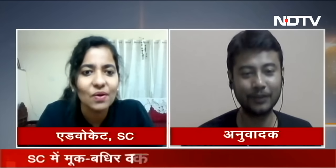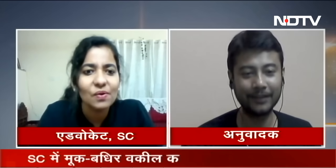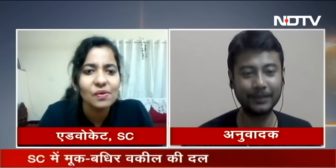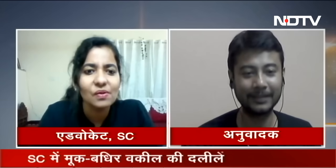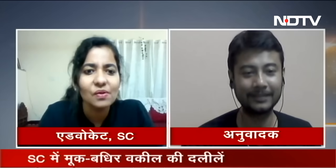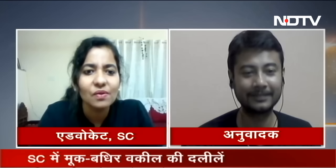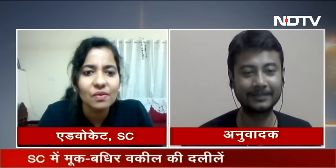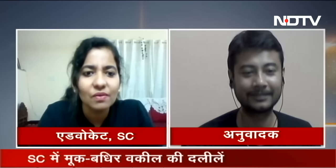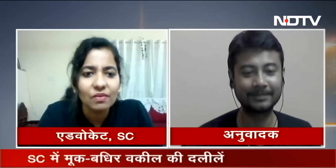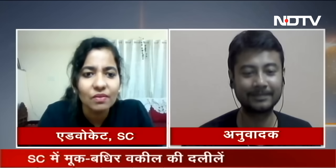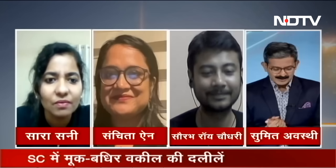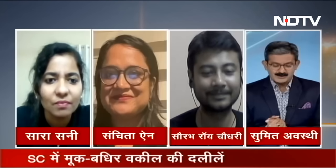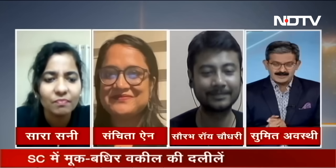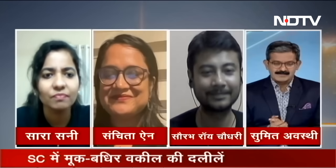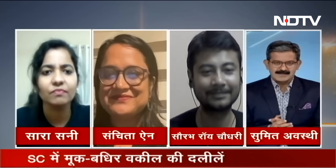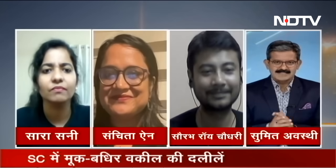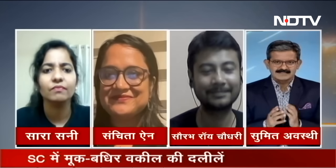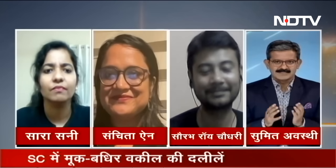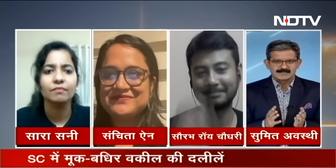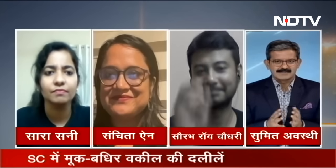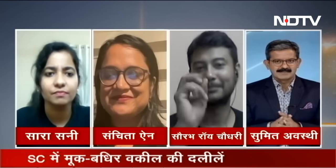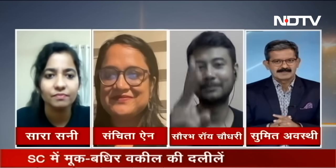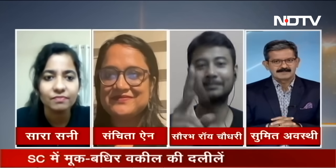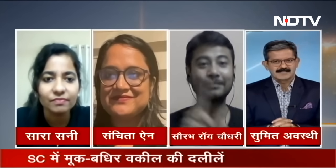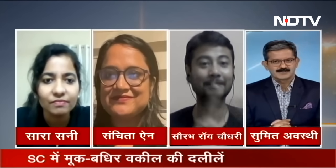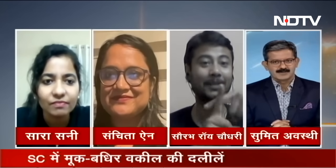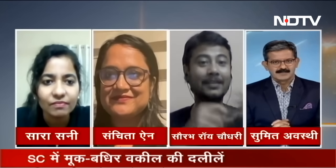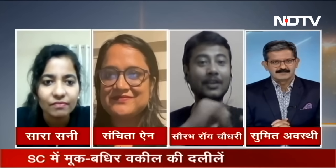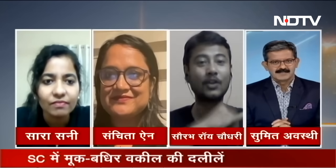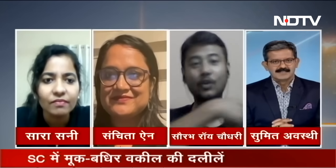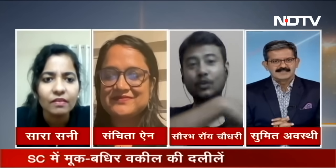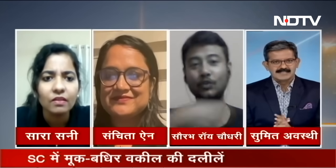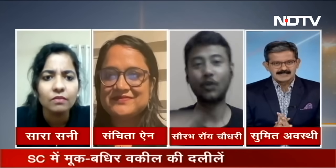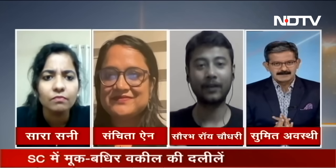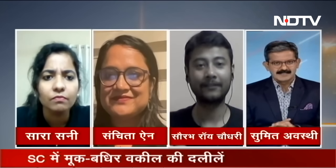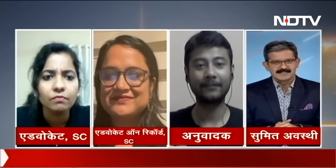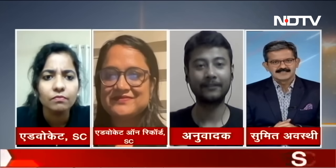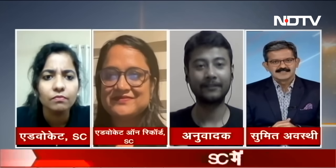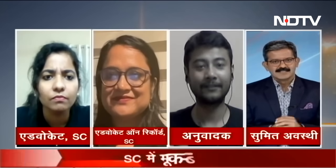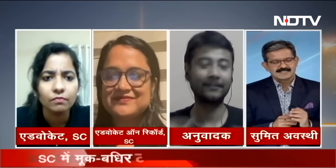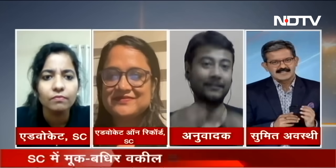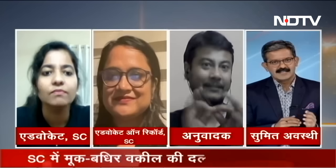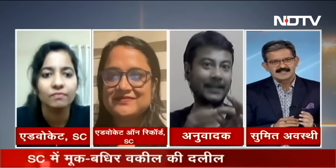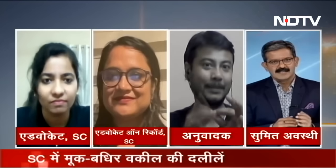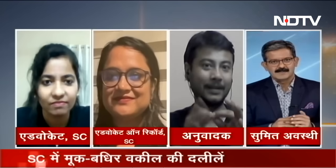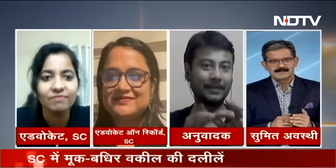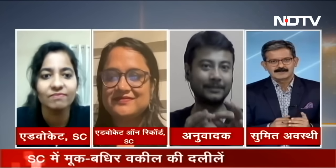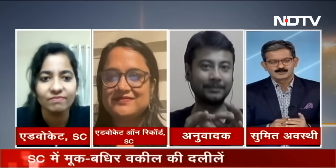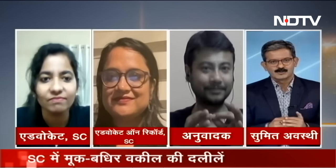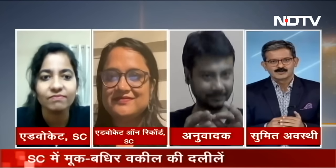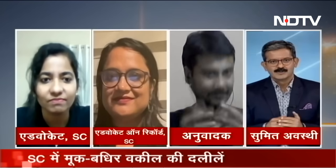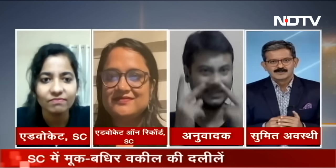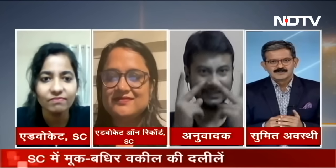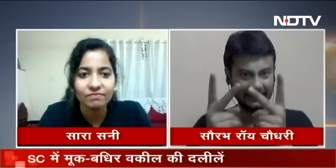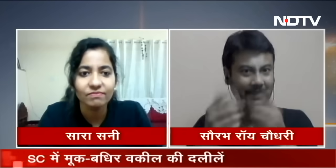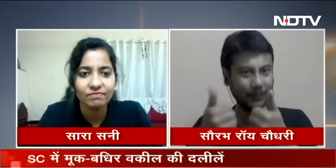थैंक यू फॉर हैविंग मी। ओके, और सौरभ हमारे साथ स्क्रीन पर आप देख पा रहे हैं, सौरभ इंटरप्रेटर हैं। सारा हमारी बातों